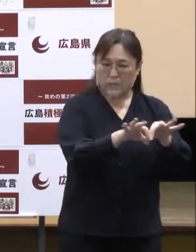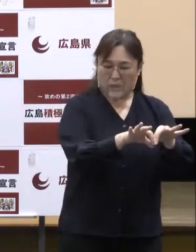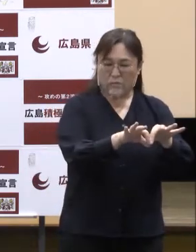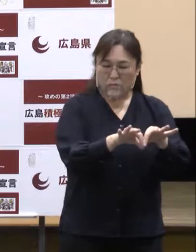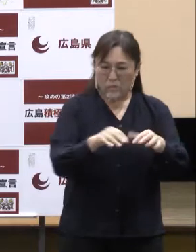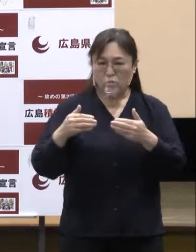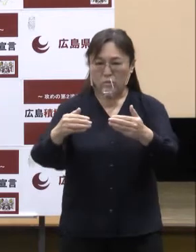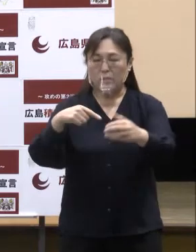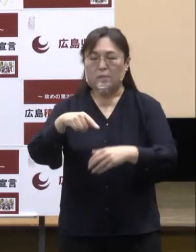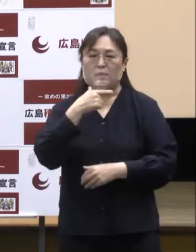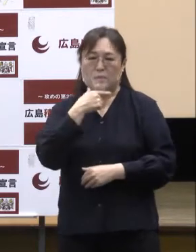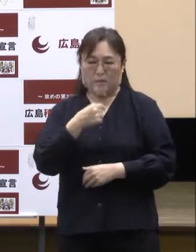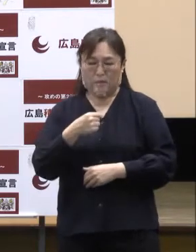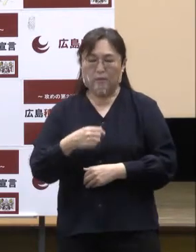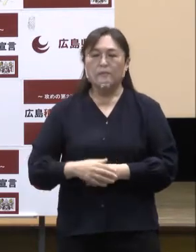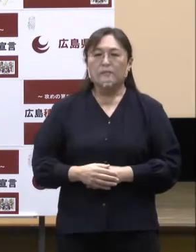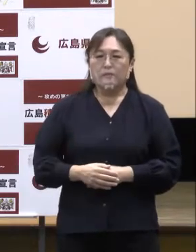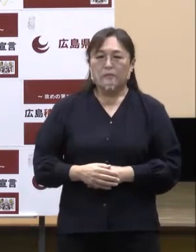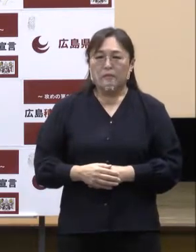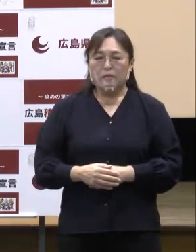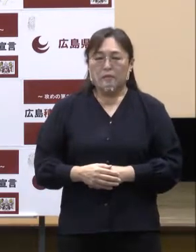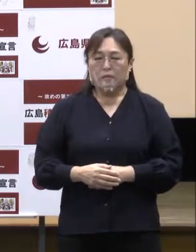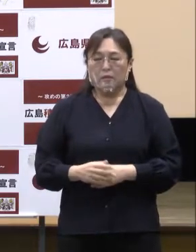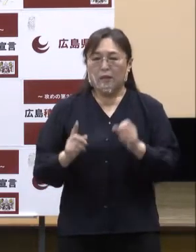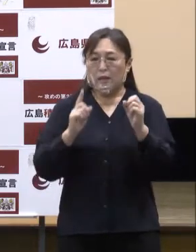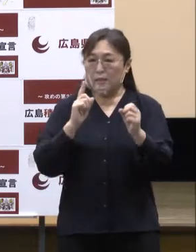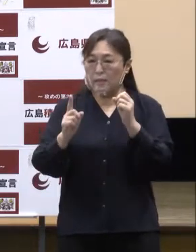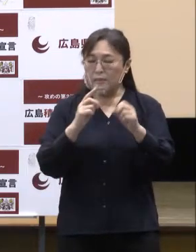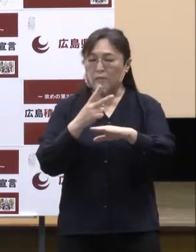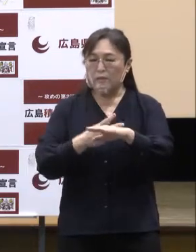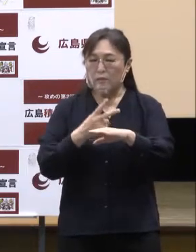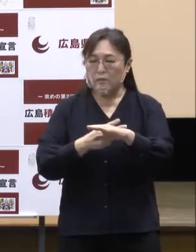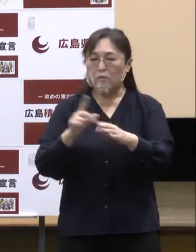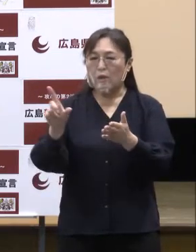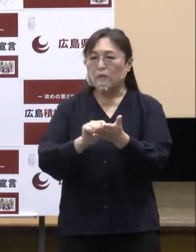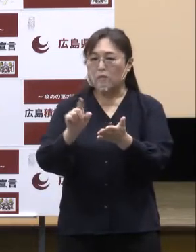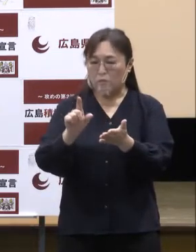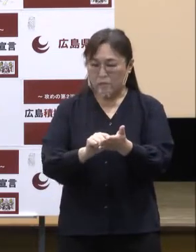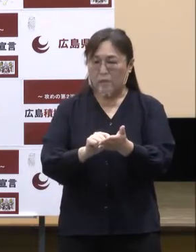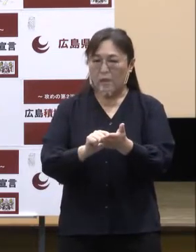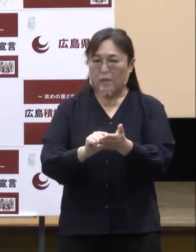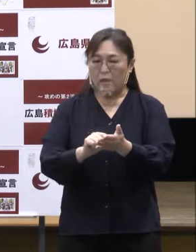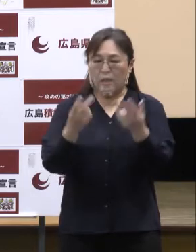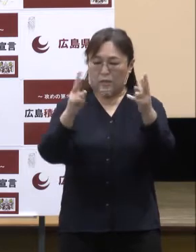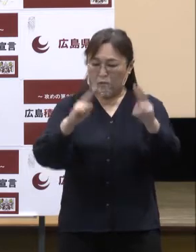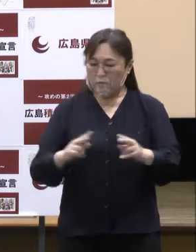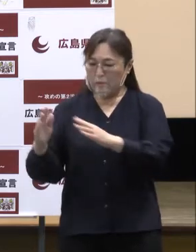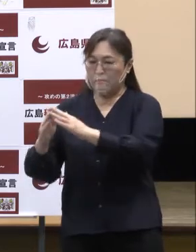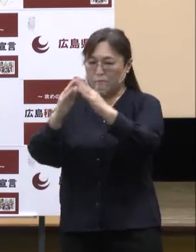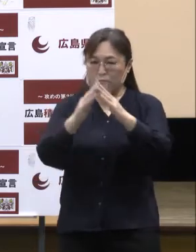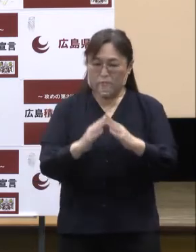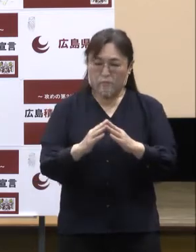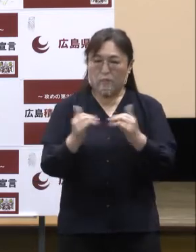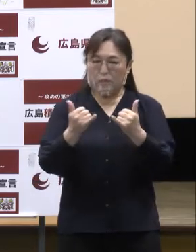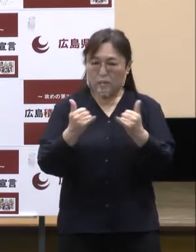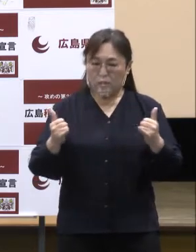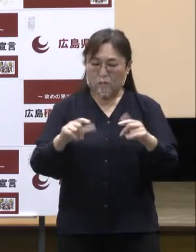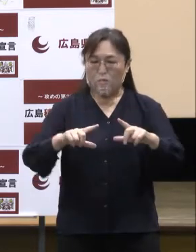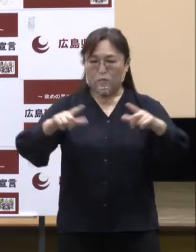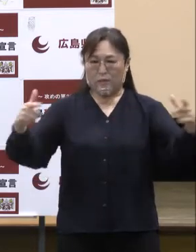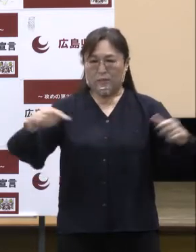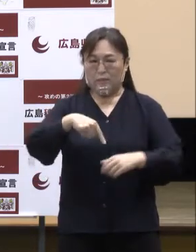しております。こうしたデジタル技術の活用によりまして、さらなる移住者の増加を図っていきたいと考えているところ